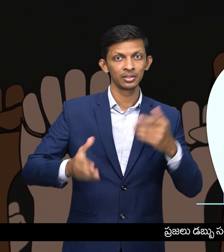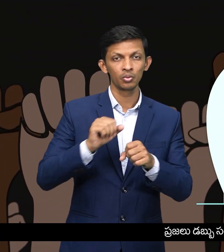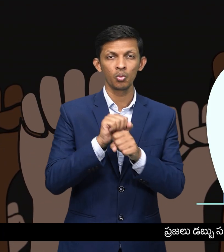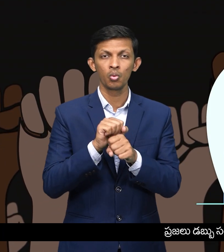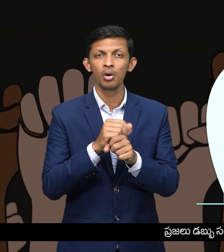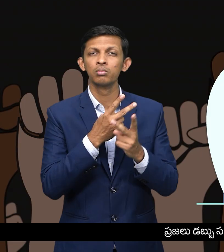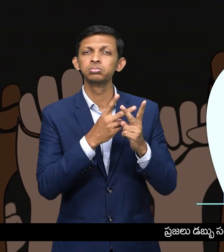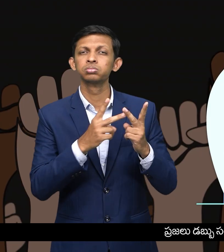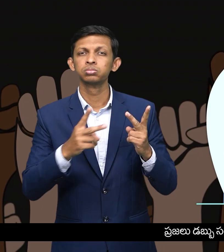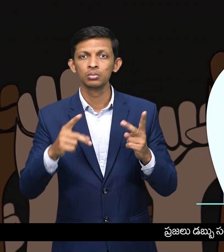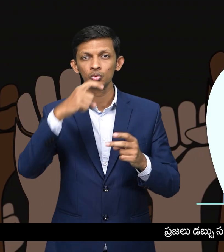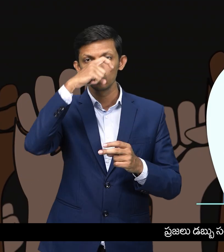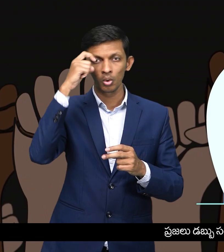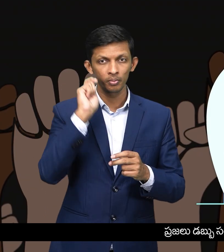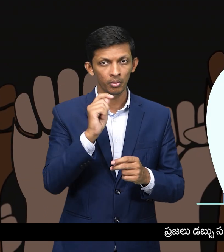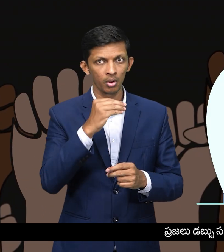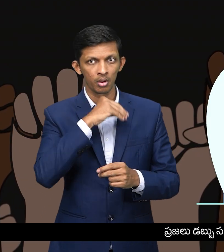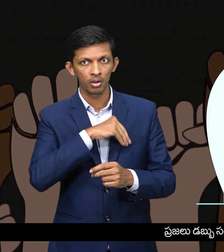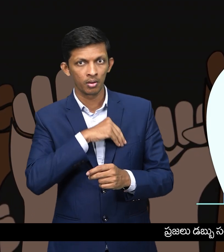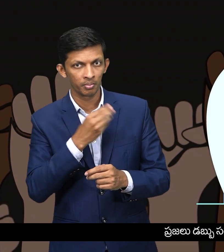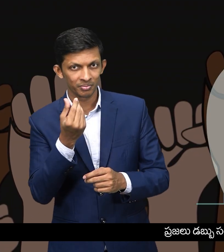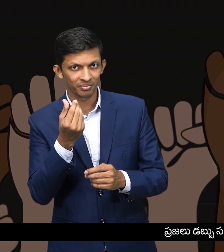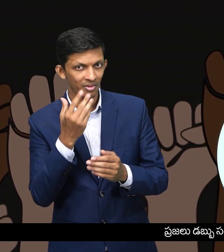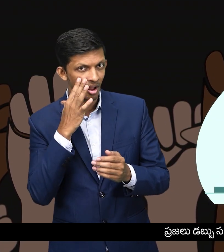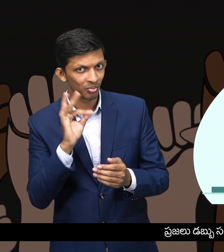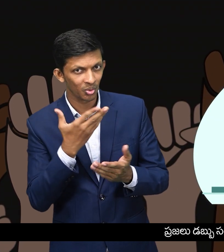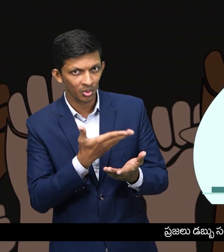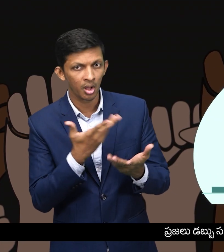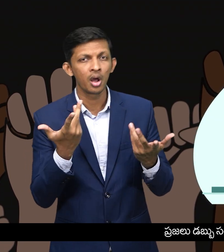ప్రజలు డబ్బు సంపాదించడానికి చదువు చెప్పడం,